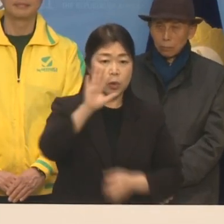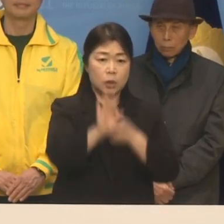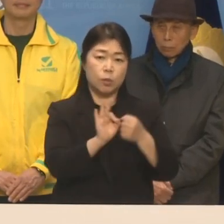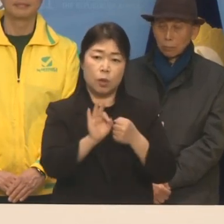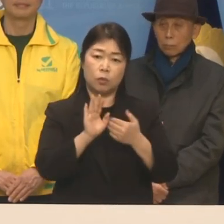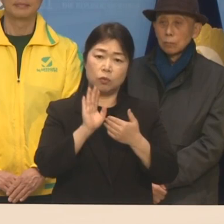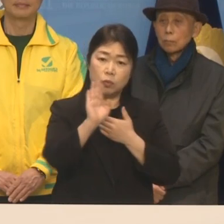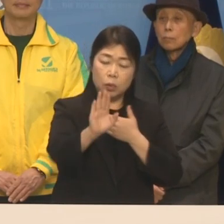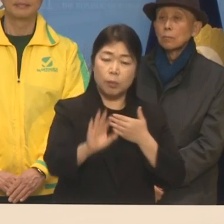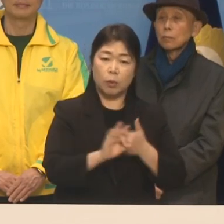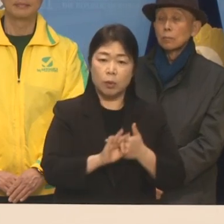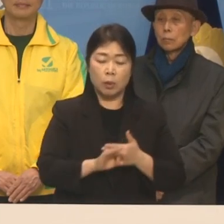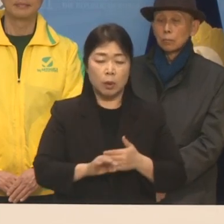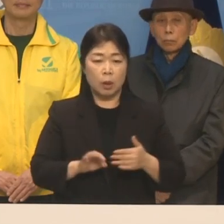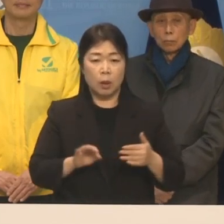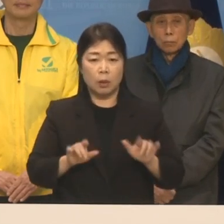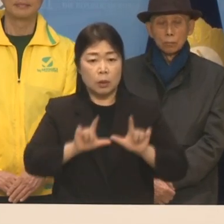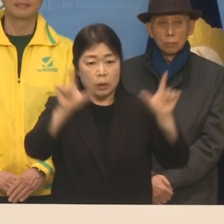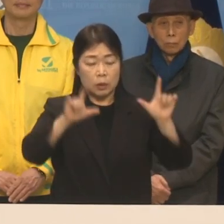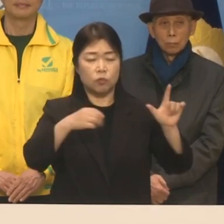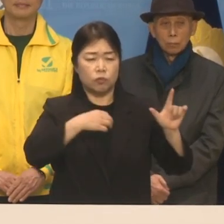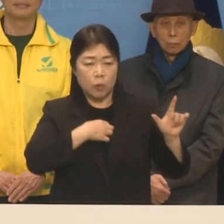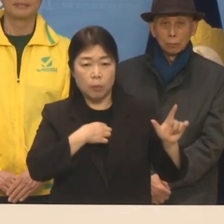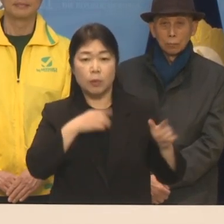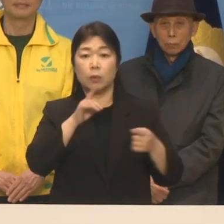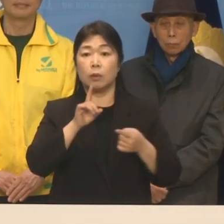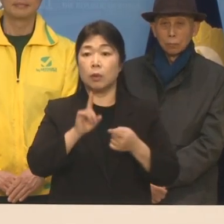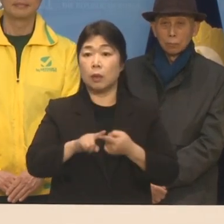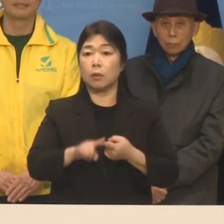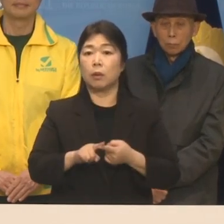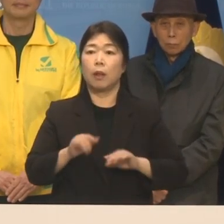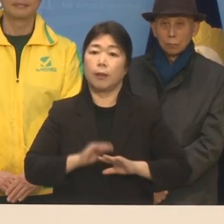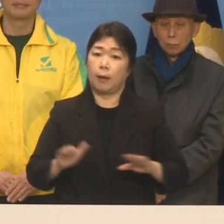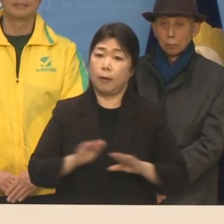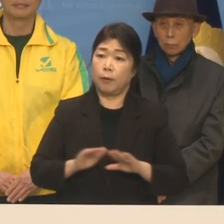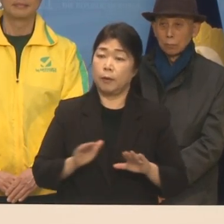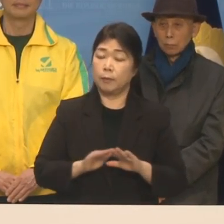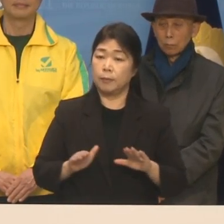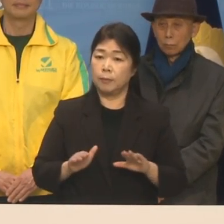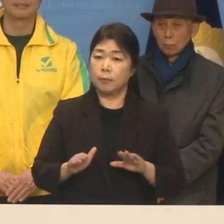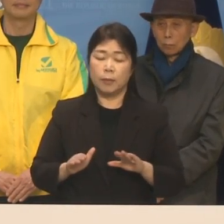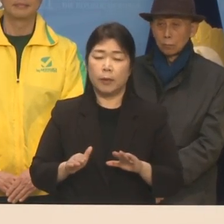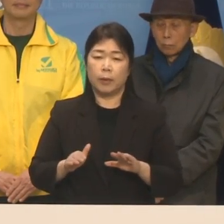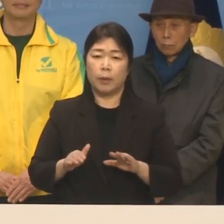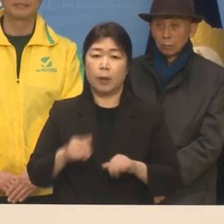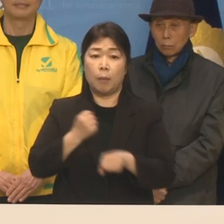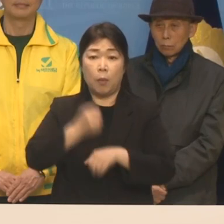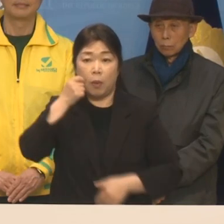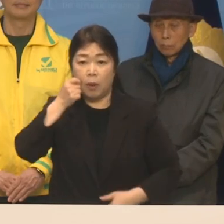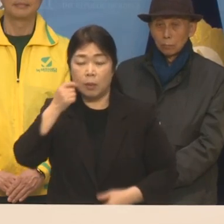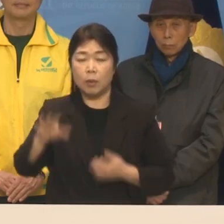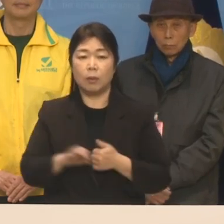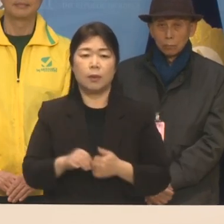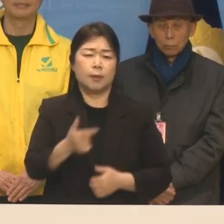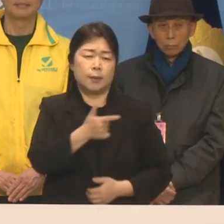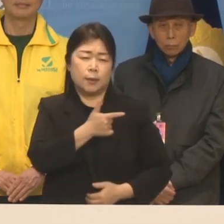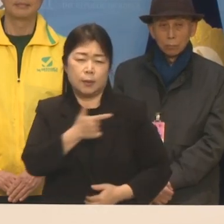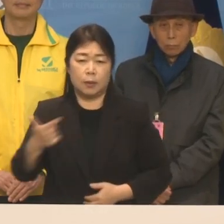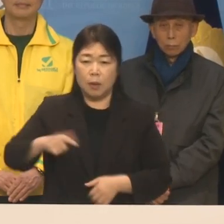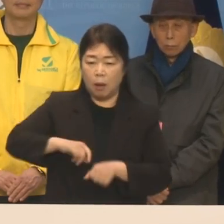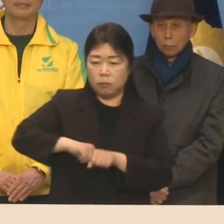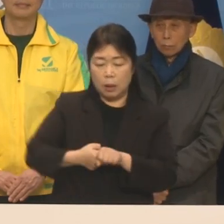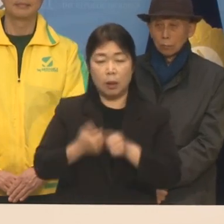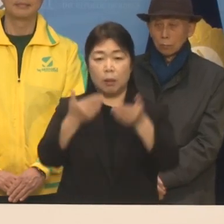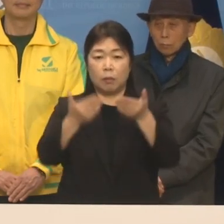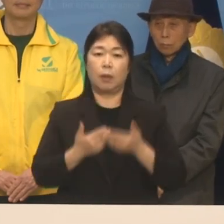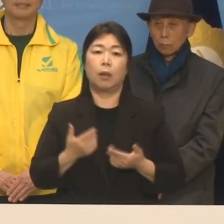안에 이 기후위기에 대한 대응을 해내지 못하면 대재앙이 온다는